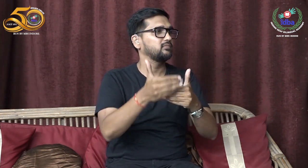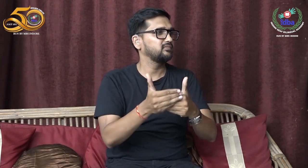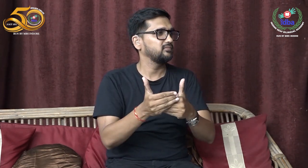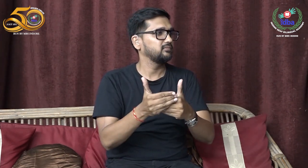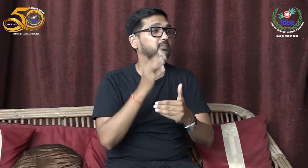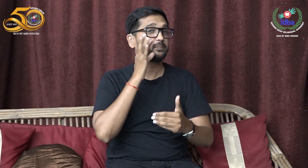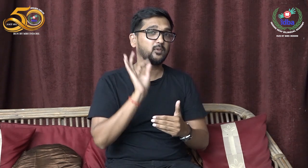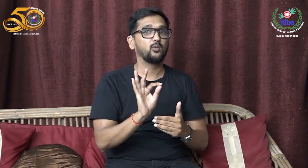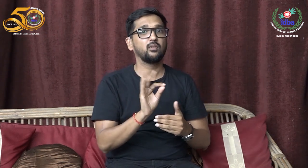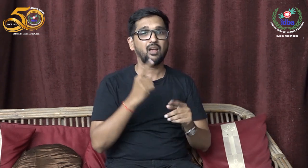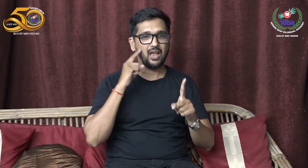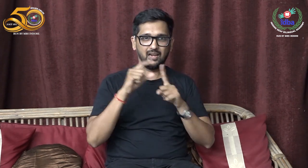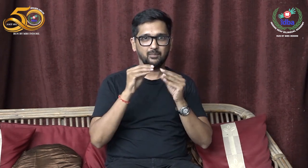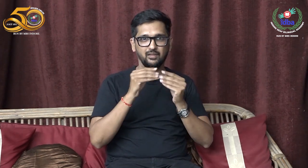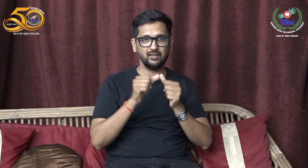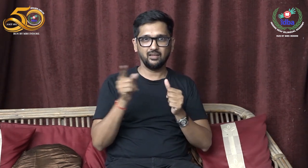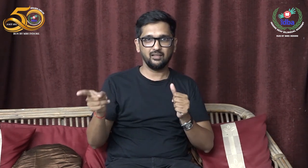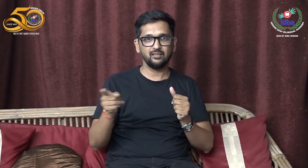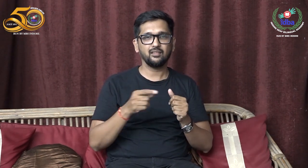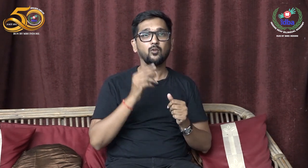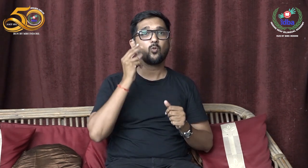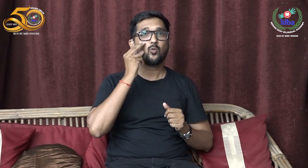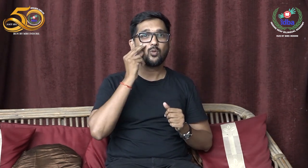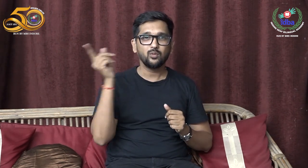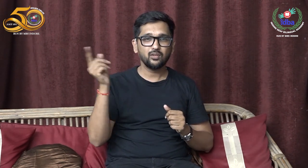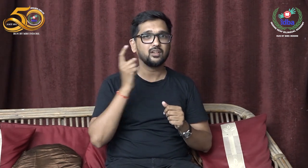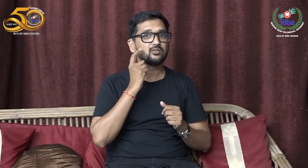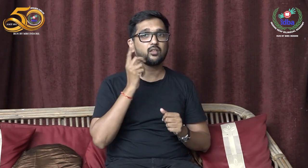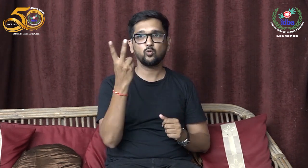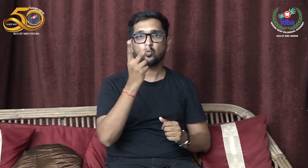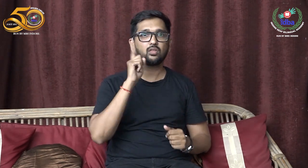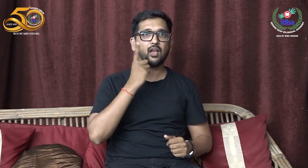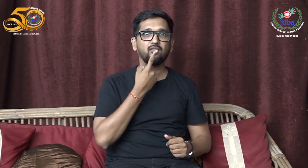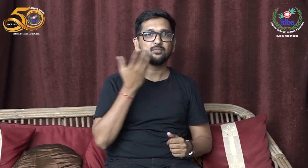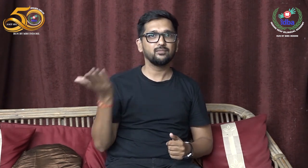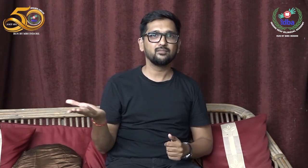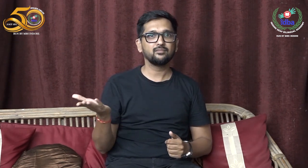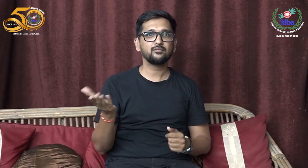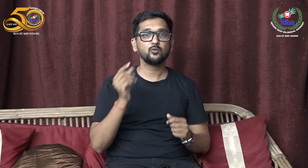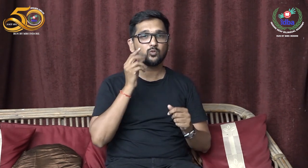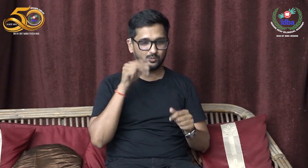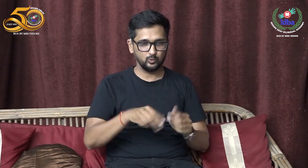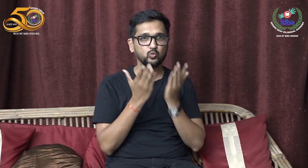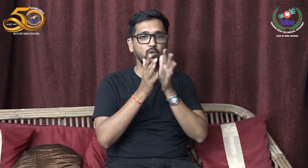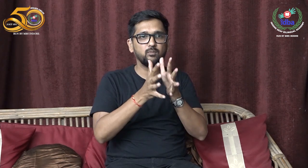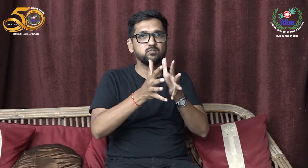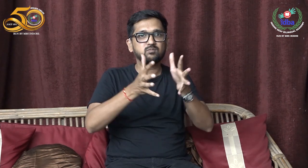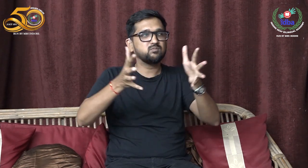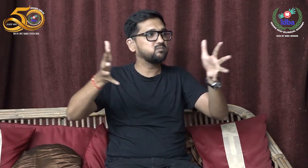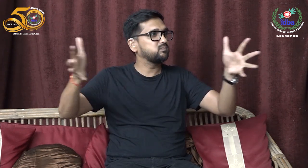आप आगे बढ़ें उसमें। जब आप आईडीबीए पे हैं, उषा मैम जो हैं, राजकुमार सर जो हैं, वो डेफ हैं, और उनके देखिए,